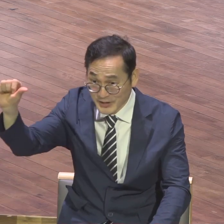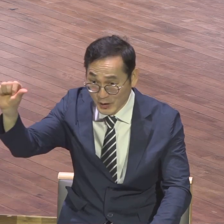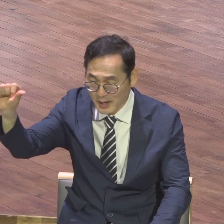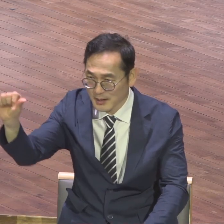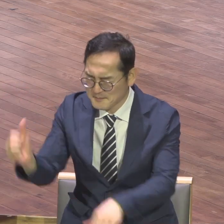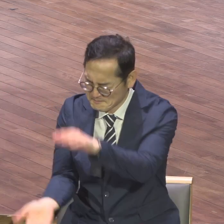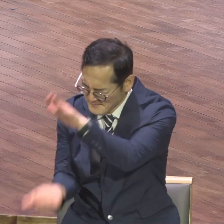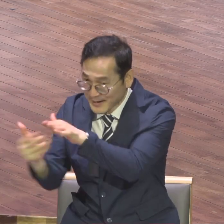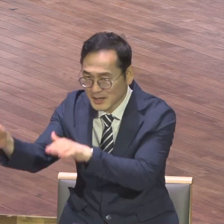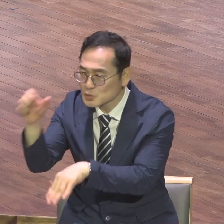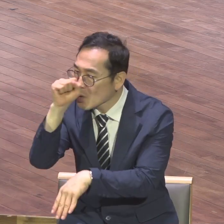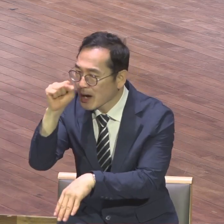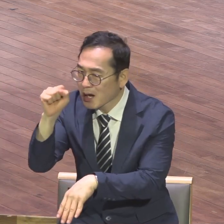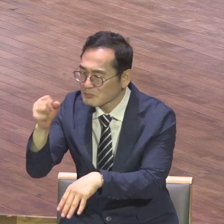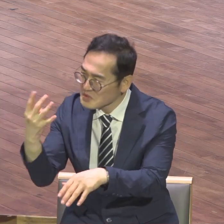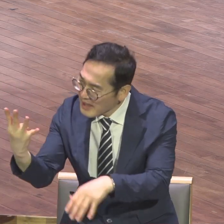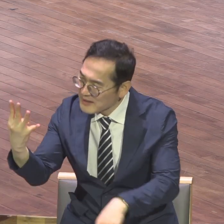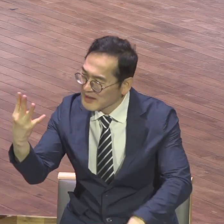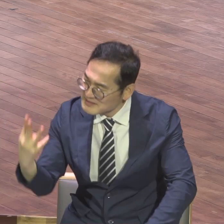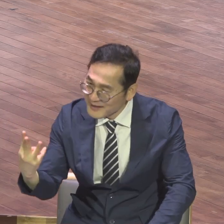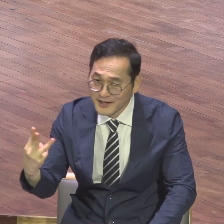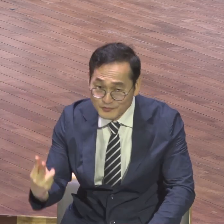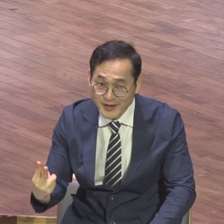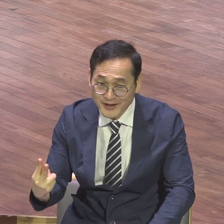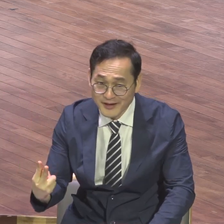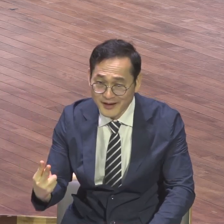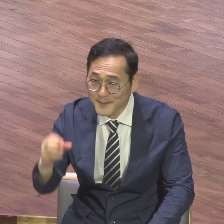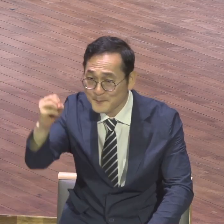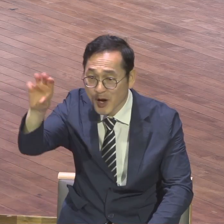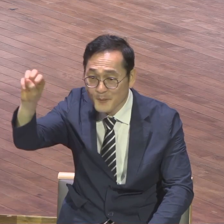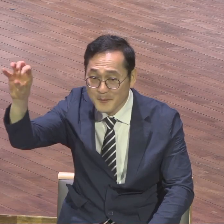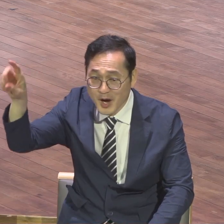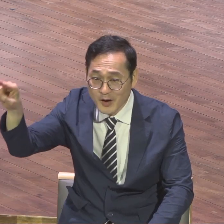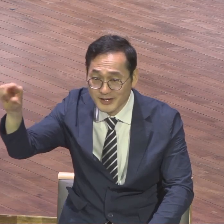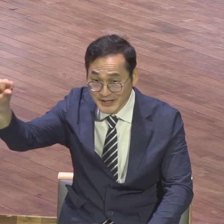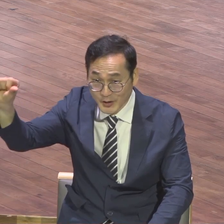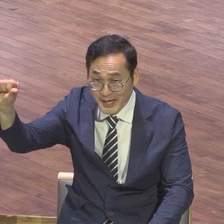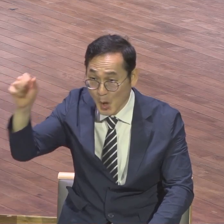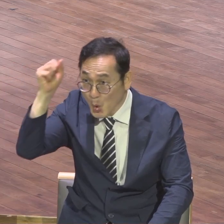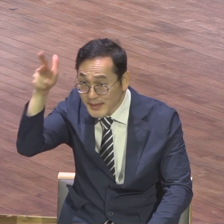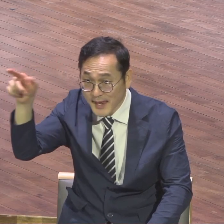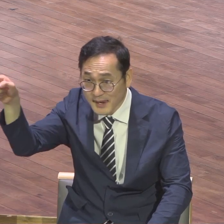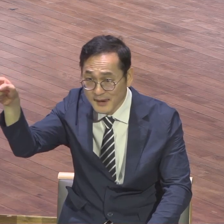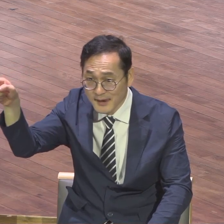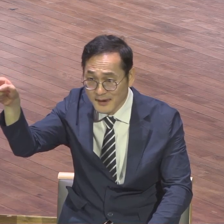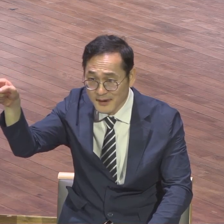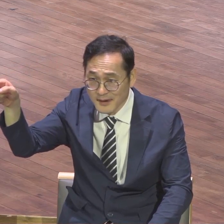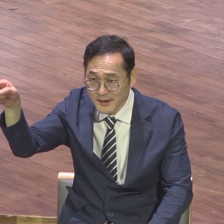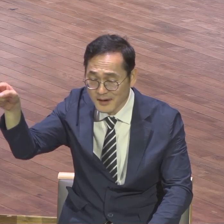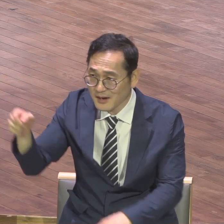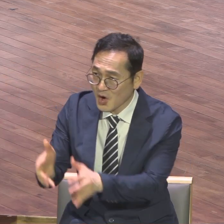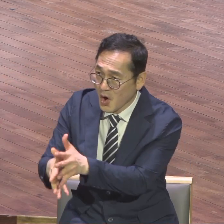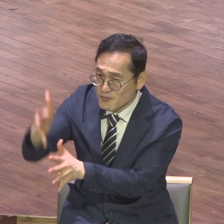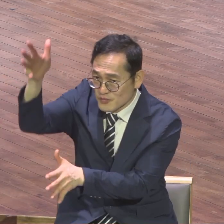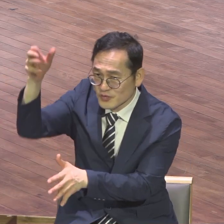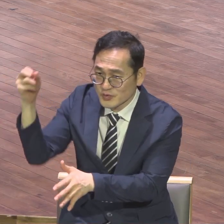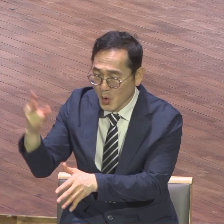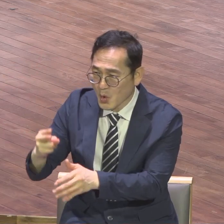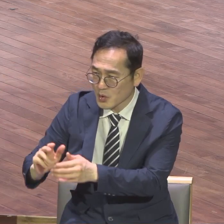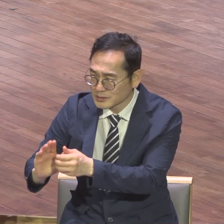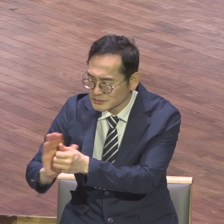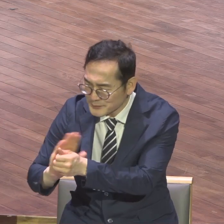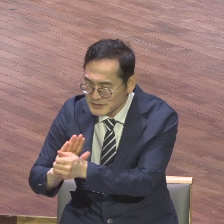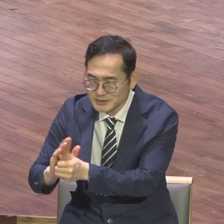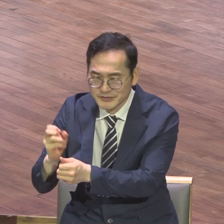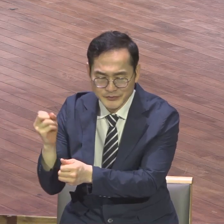개는 초특급 호텔입니다. 별 다섯 개짜리 호텔이 되려고 하면 건물뿐만 아니라 시설뿐만